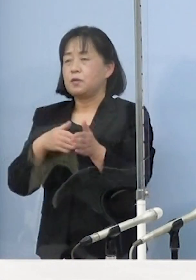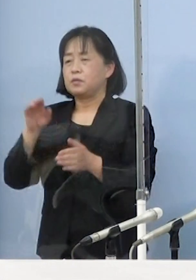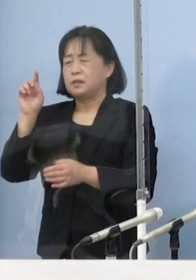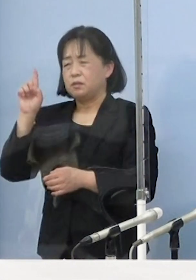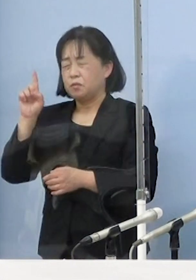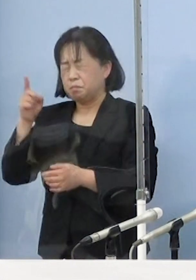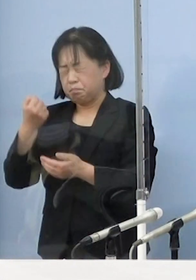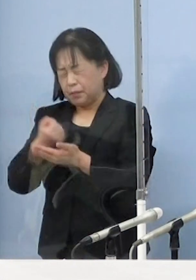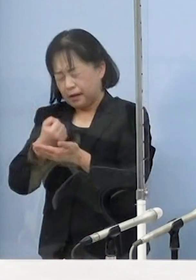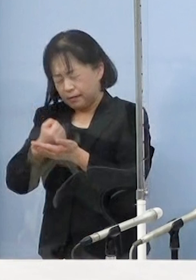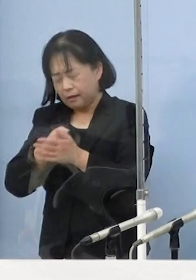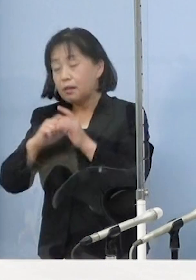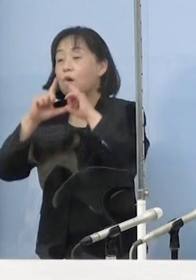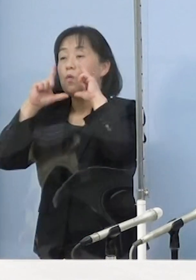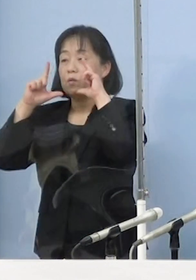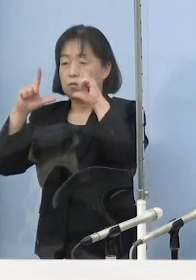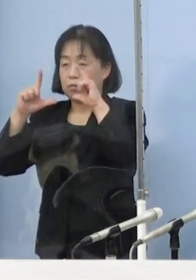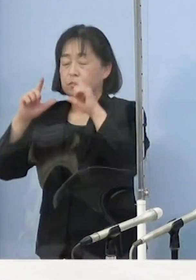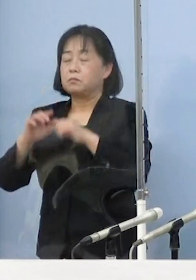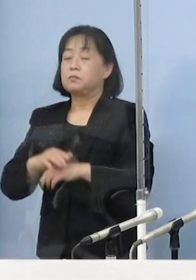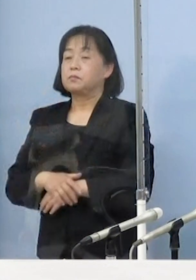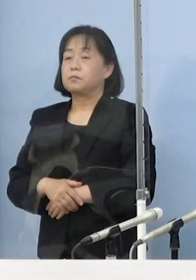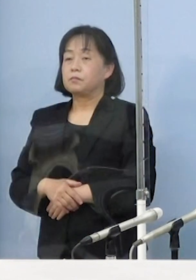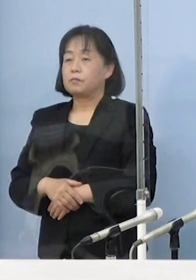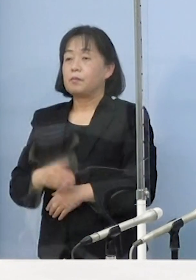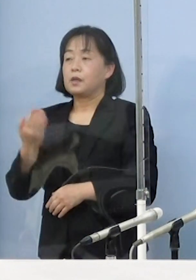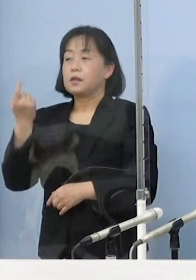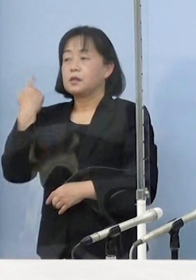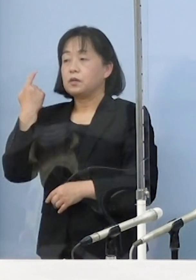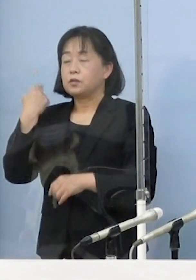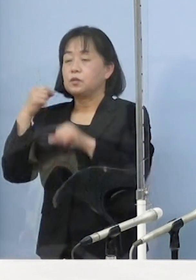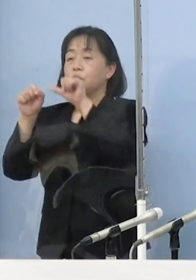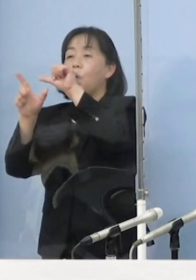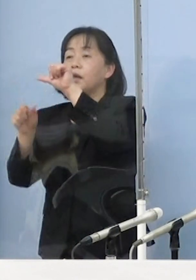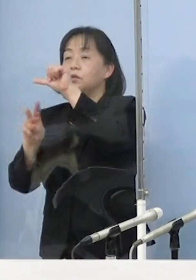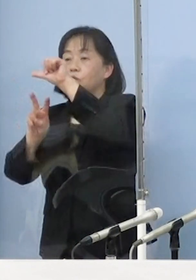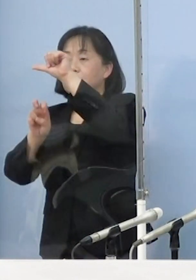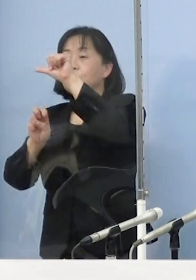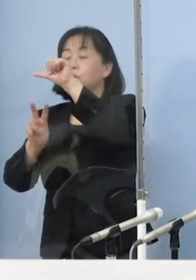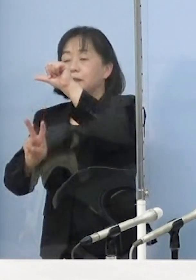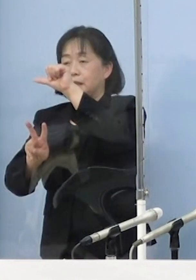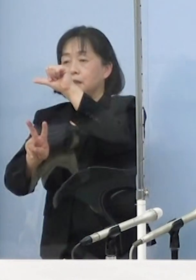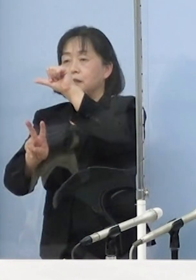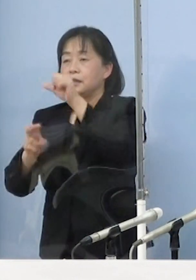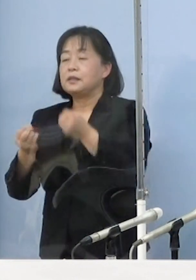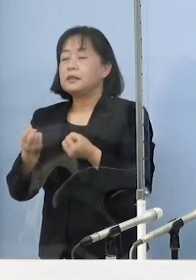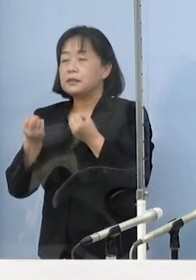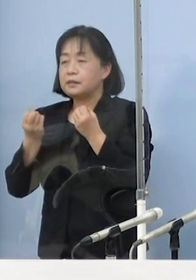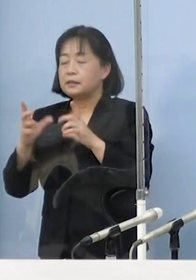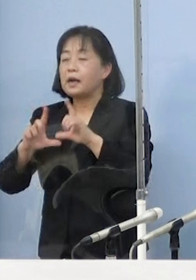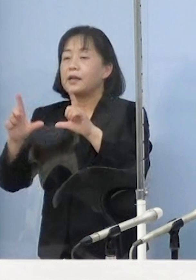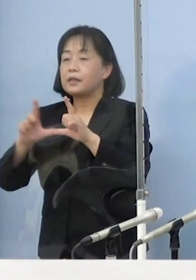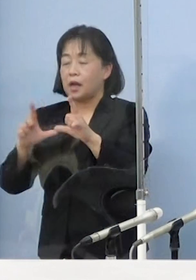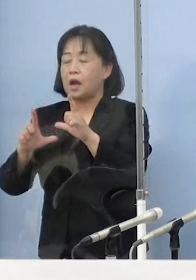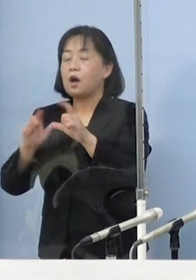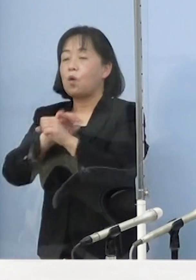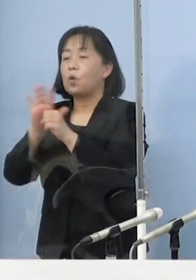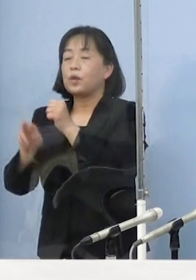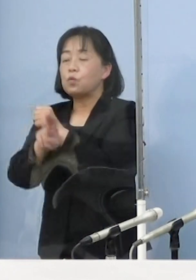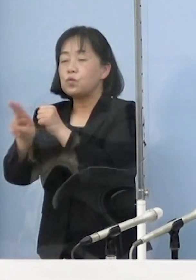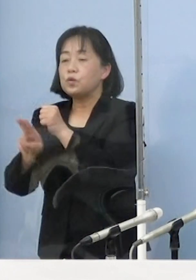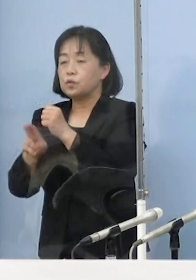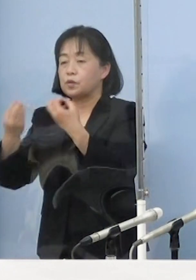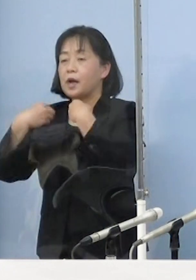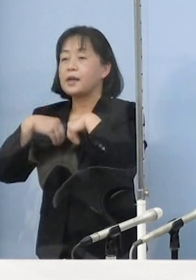これは残念なご報告であります。昨日5月の22日、新型コロナウイルス感染症